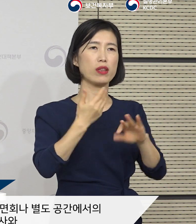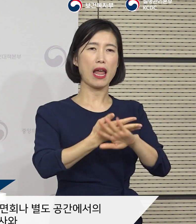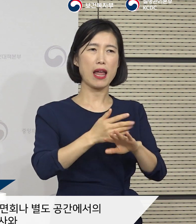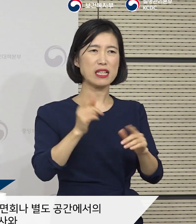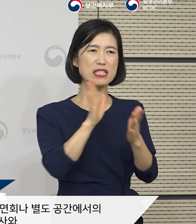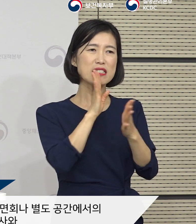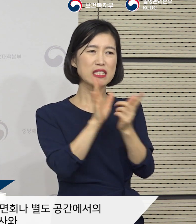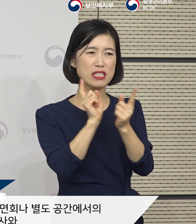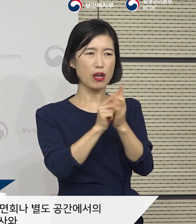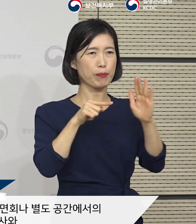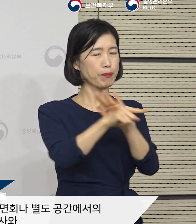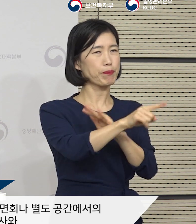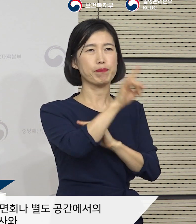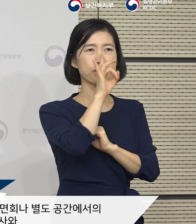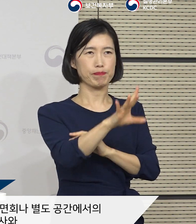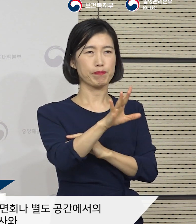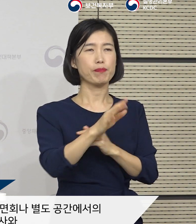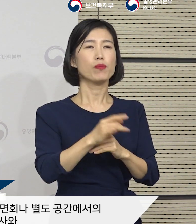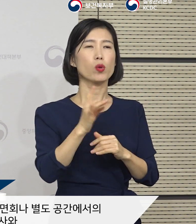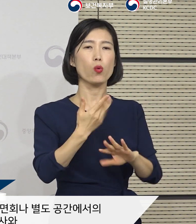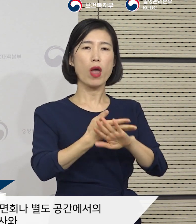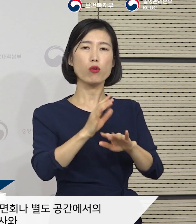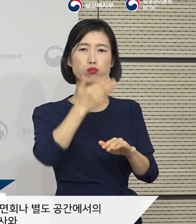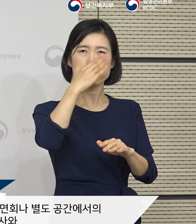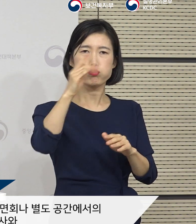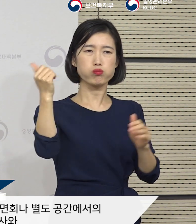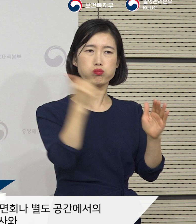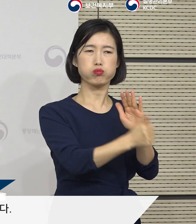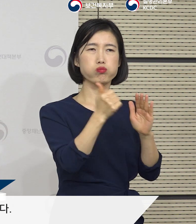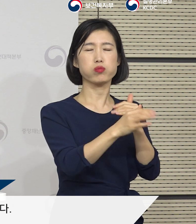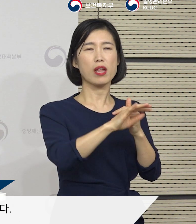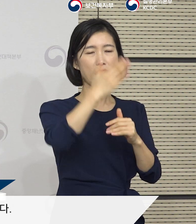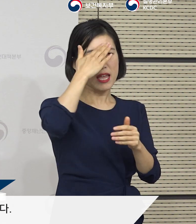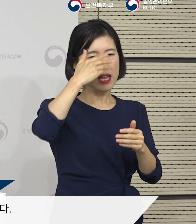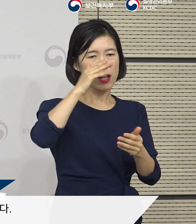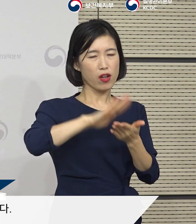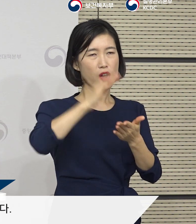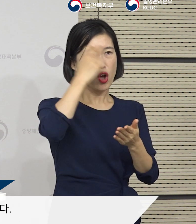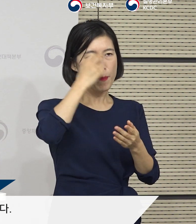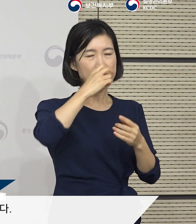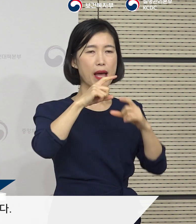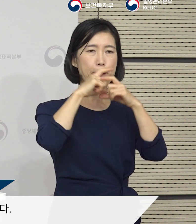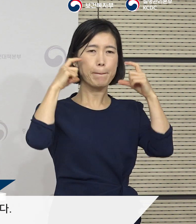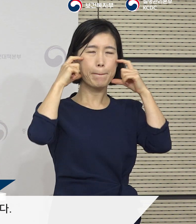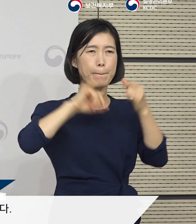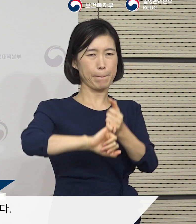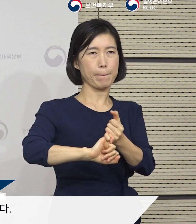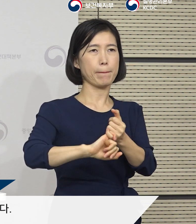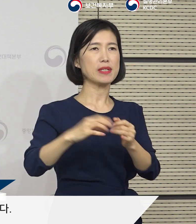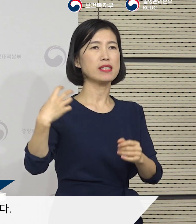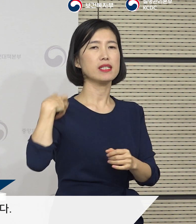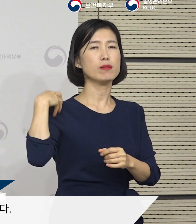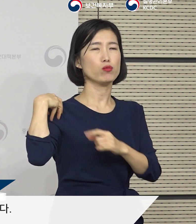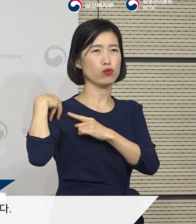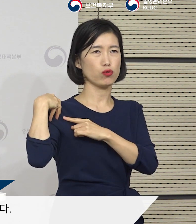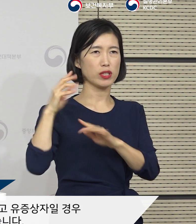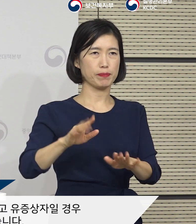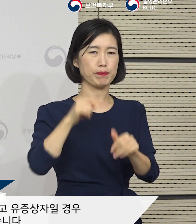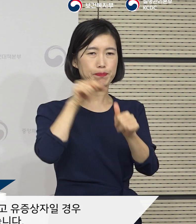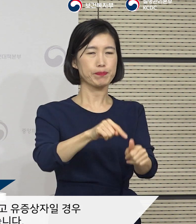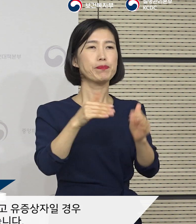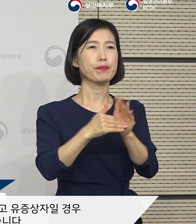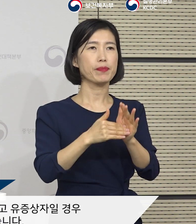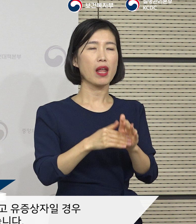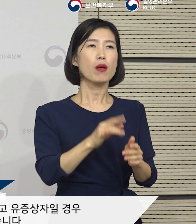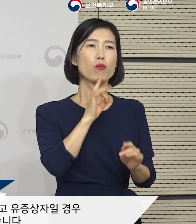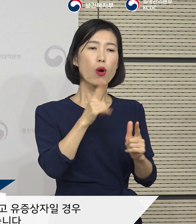허용하고 있고 모든 외부인의 출입 시 발열 검사와 마스크 착용을 의무화하도록 지침을 시행하고 있습니다.